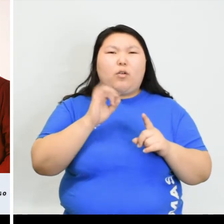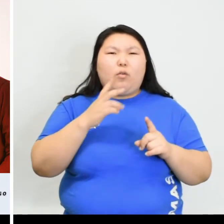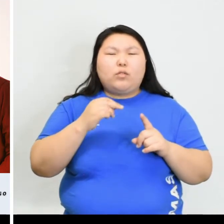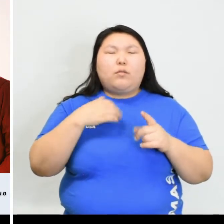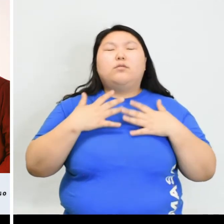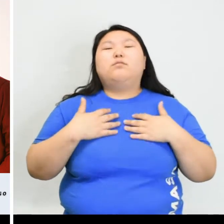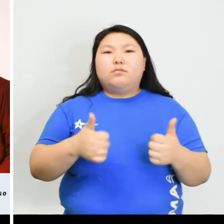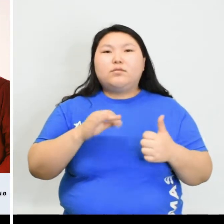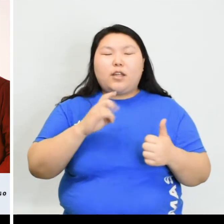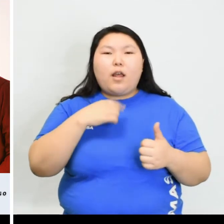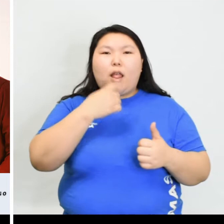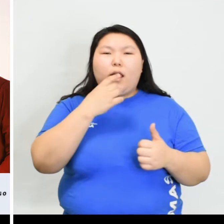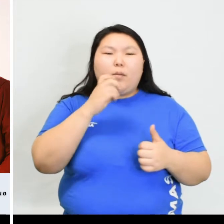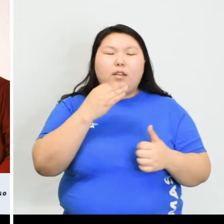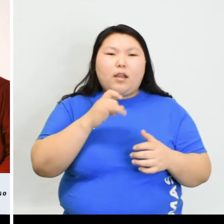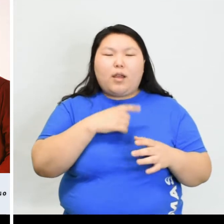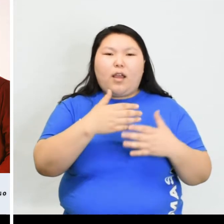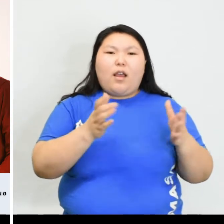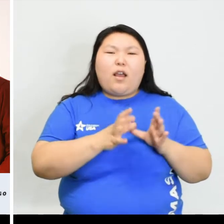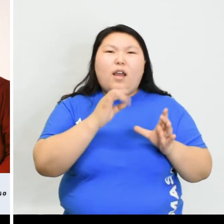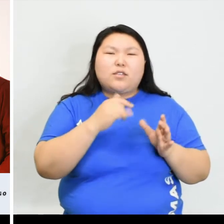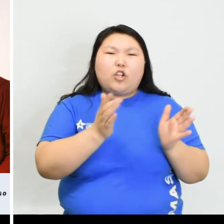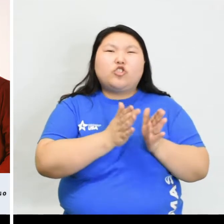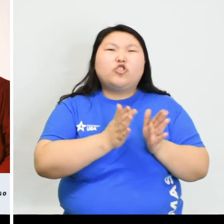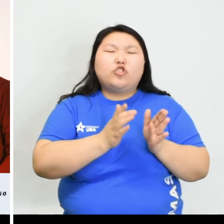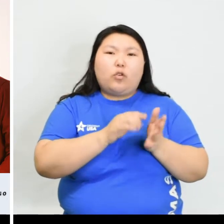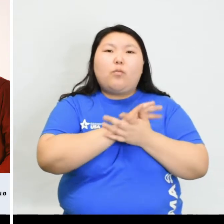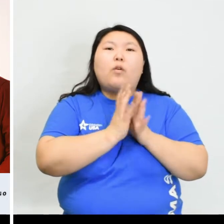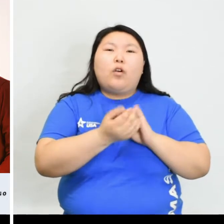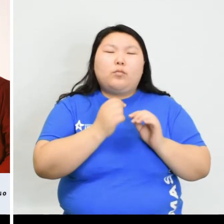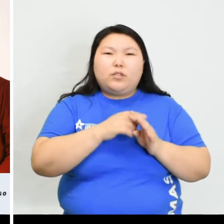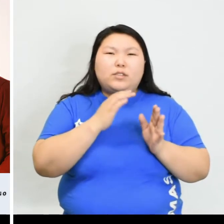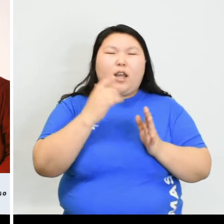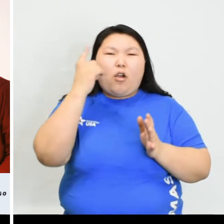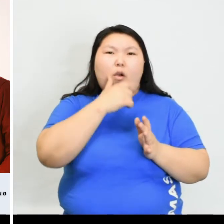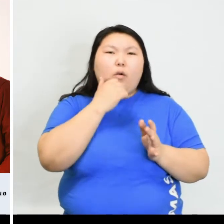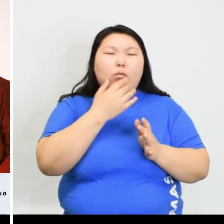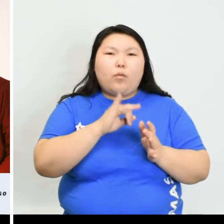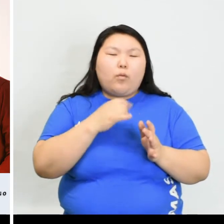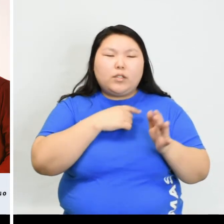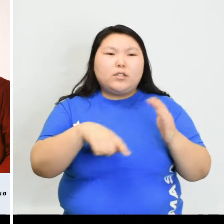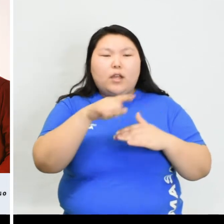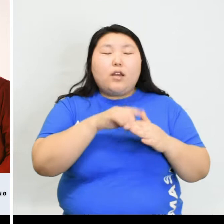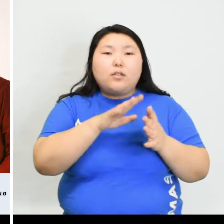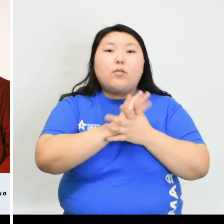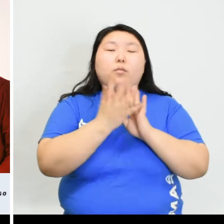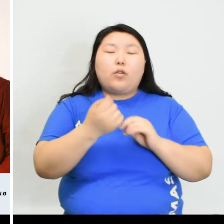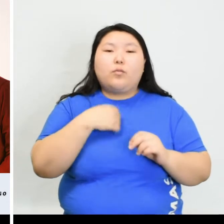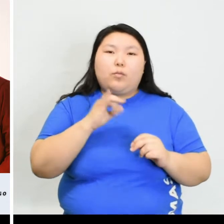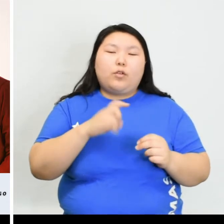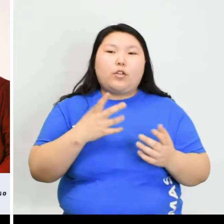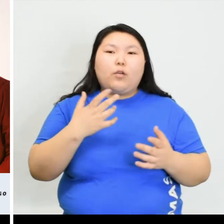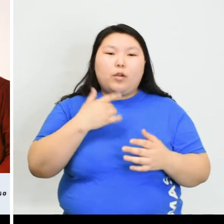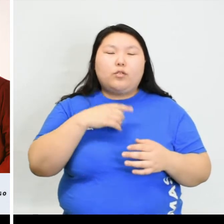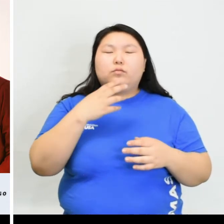шантарсан. Тэгээд батарей материаных нь тэр нэ хайрцаг марц нь жижигхэн болохоор хайрцаг марц нь олддгүй яа тэн дотор ч ерөөсөө. Гэтэл би бол